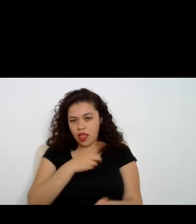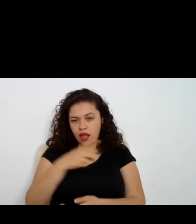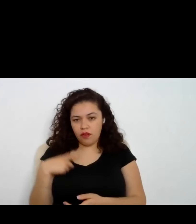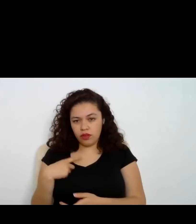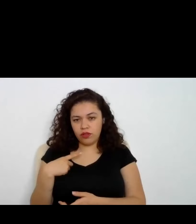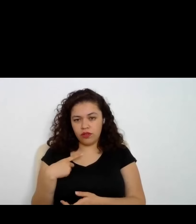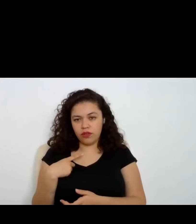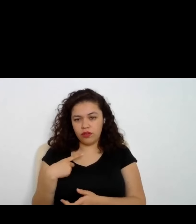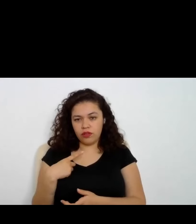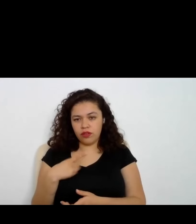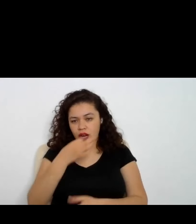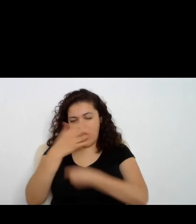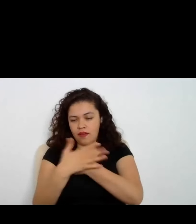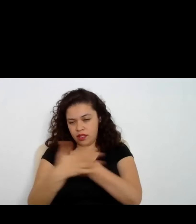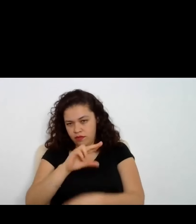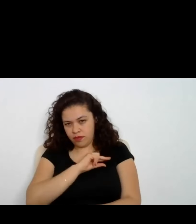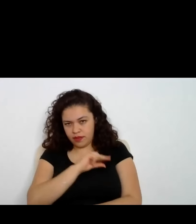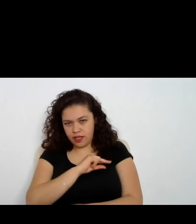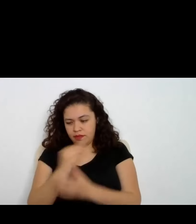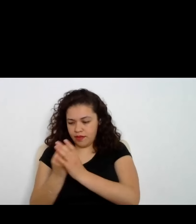dar dos avisos de privacidad.